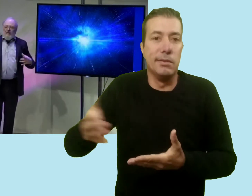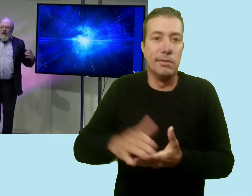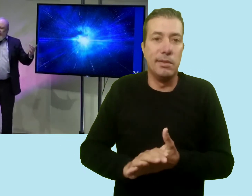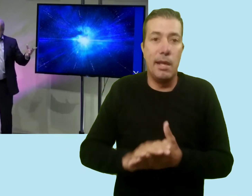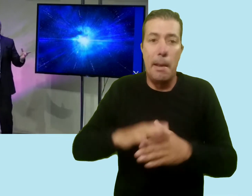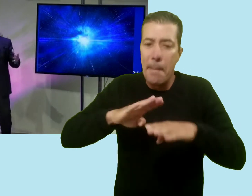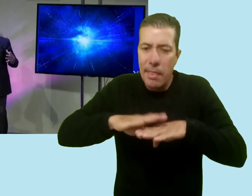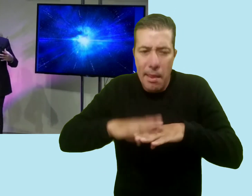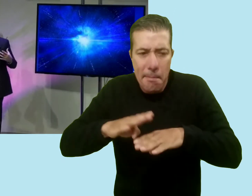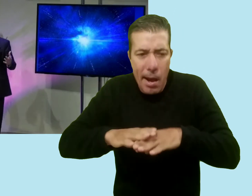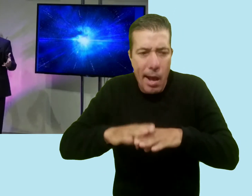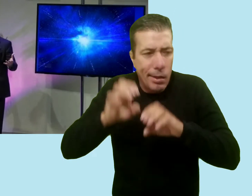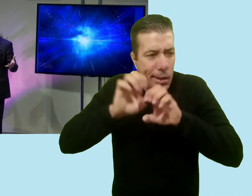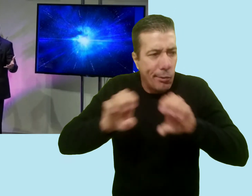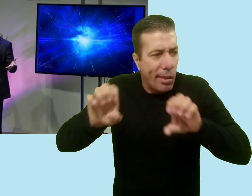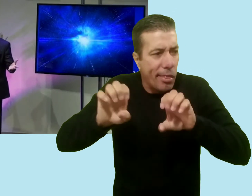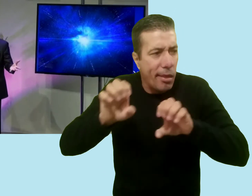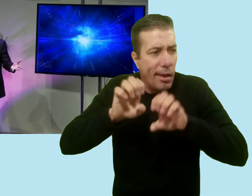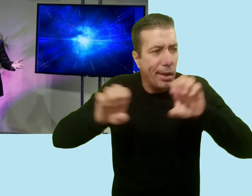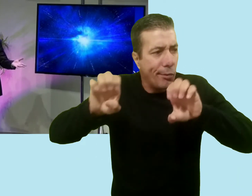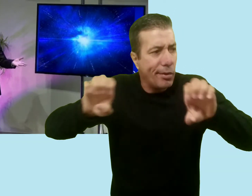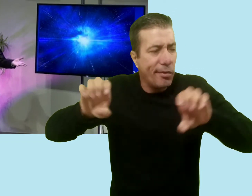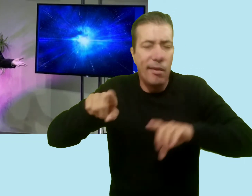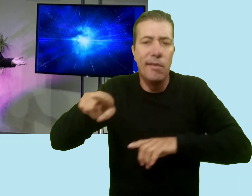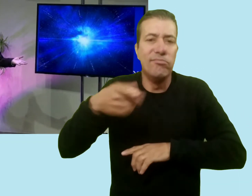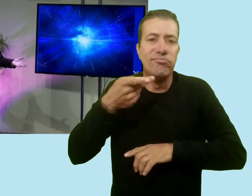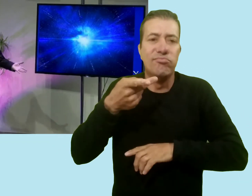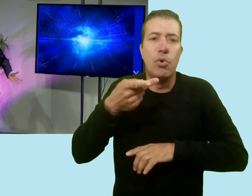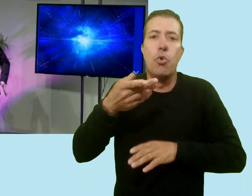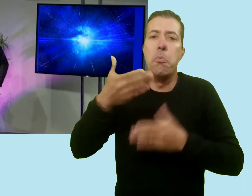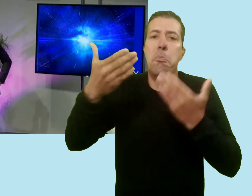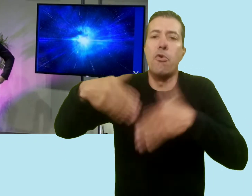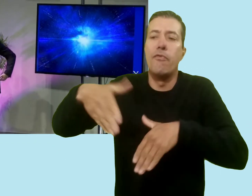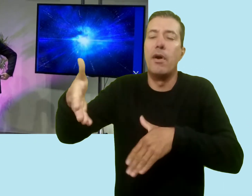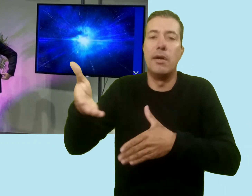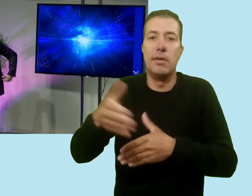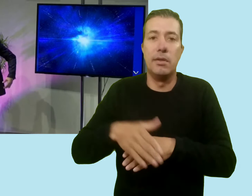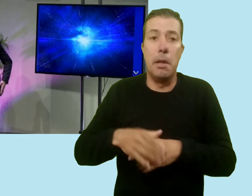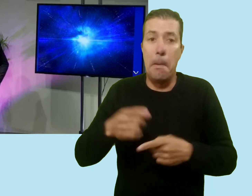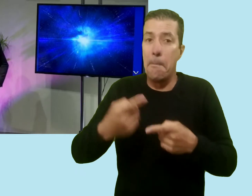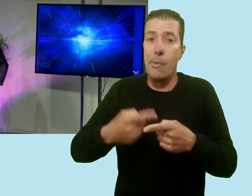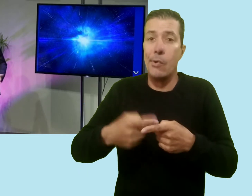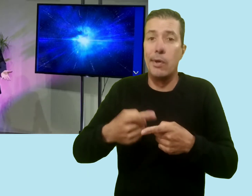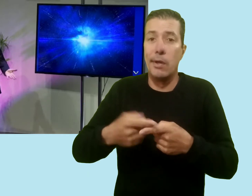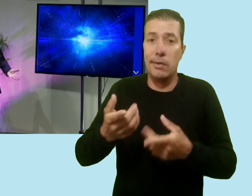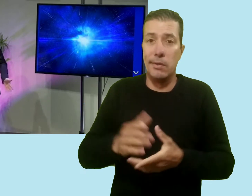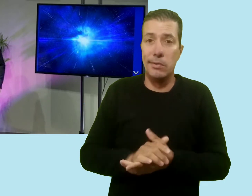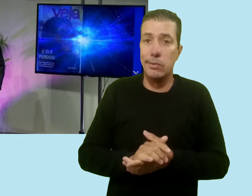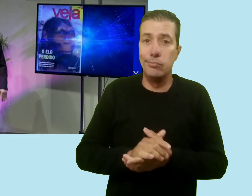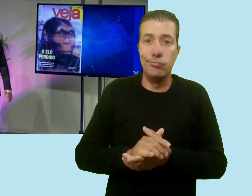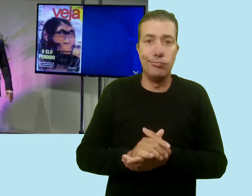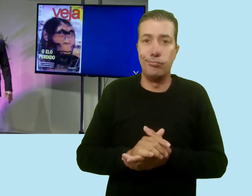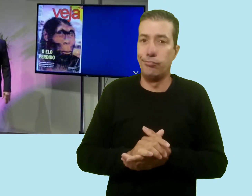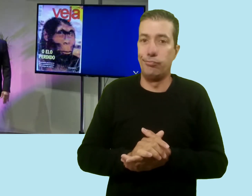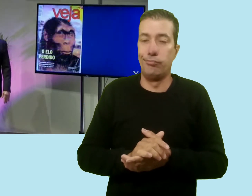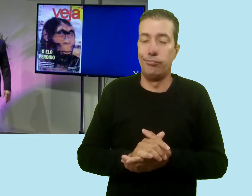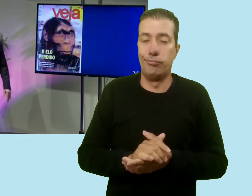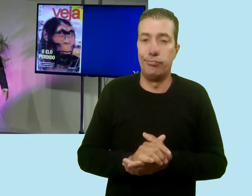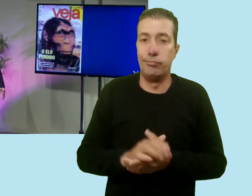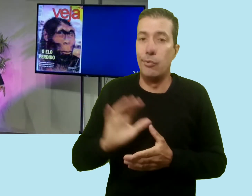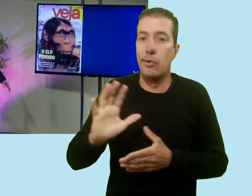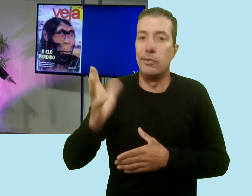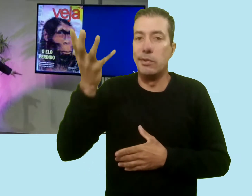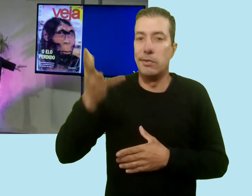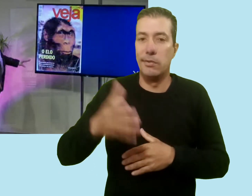equação matemática lá para provar alguma coisa, e eu não sei o que ele provou, porque não deu